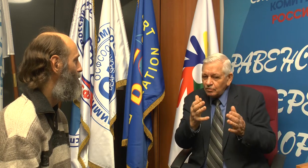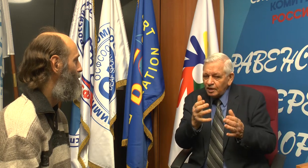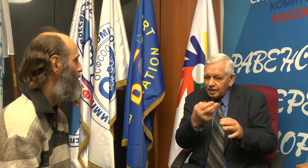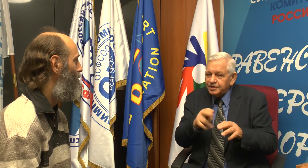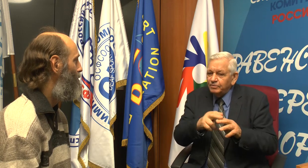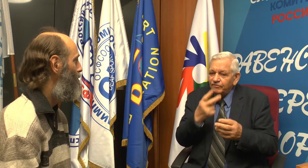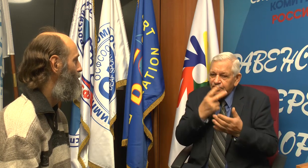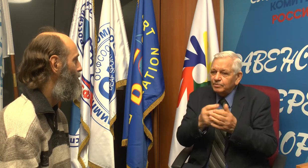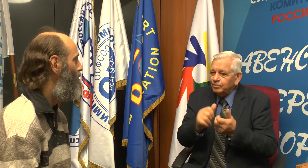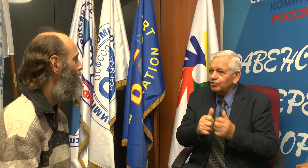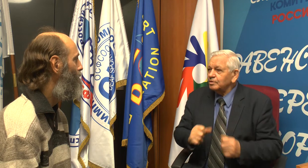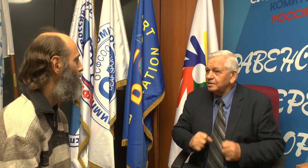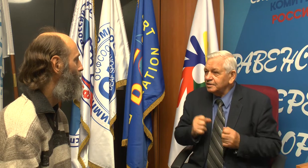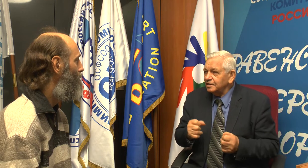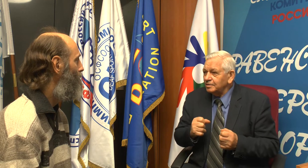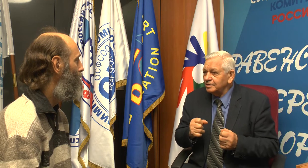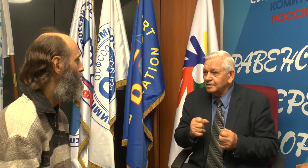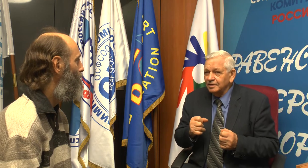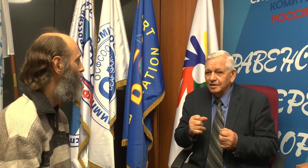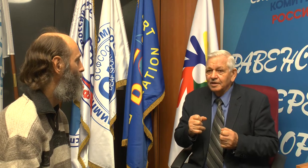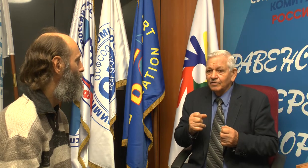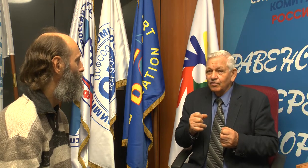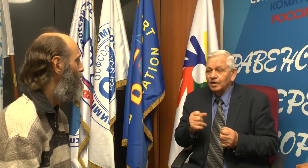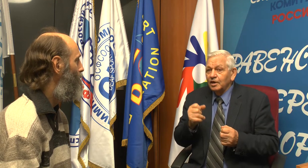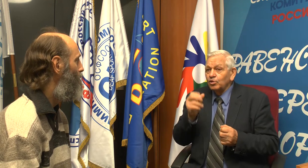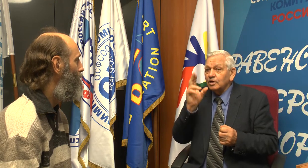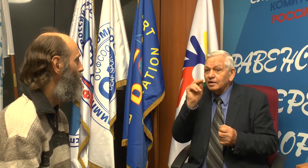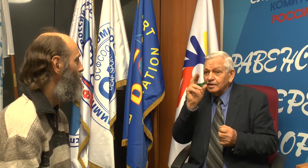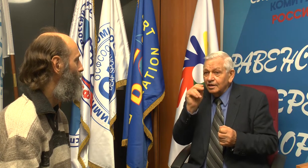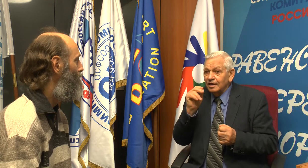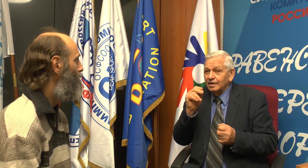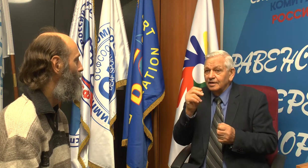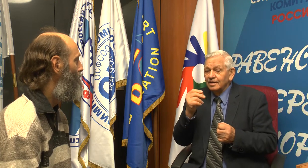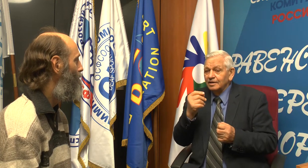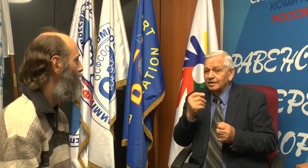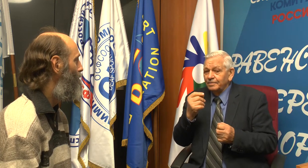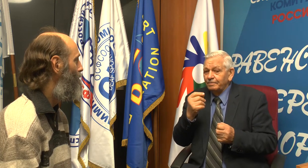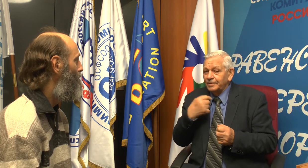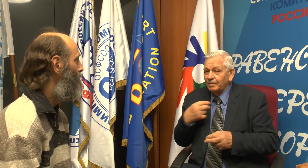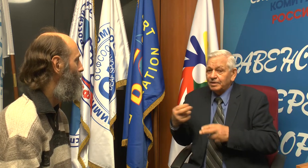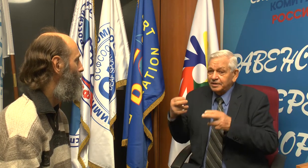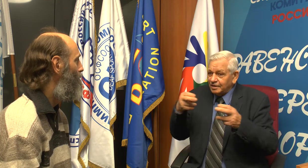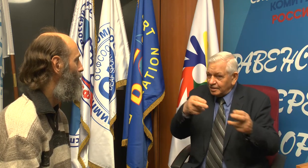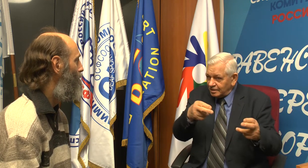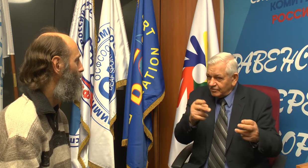попробовать этим видом спорта позаниматься. Вот. Но когда я приехал,